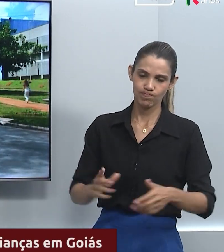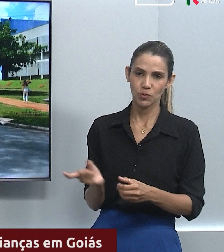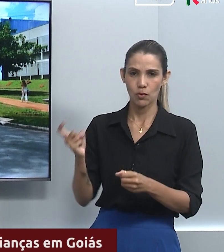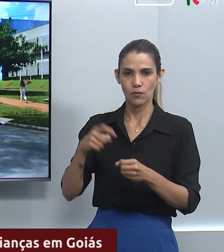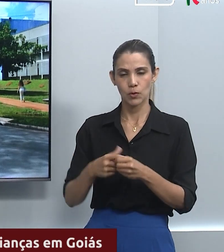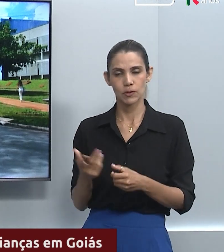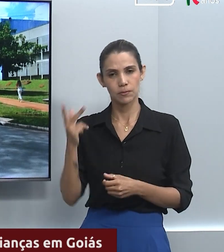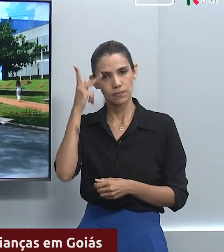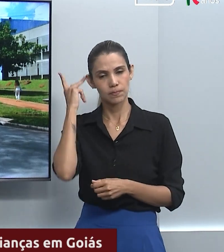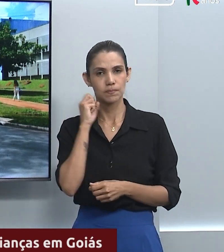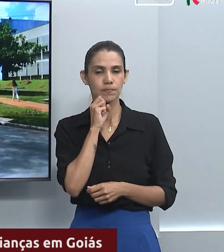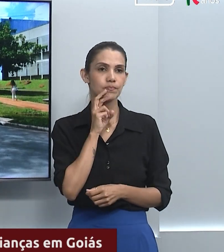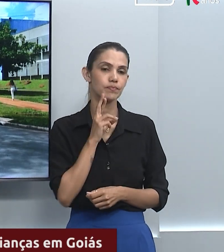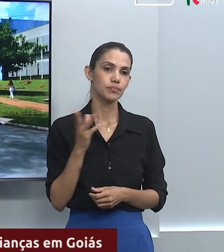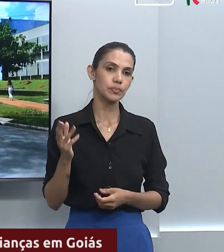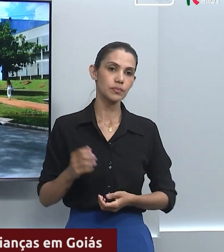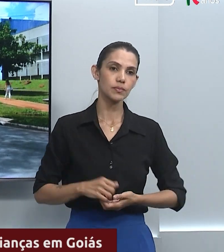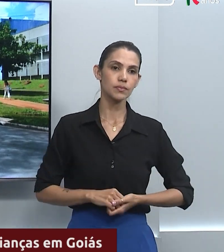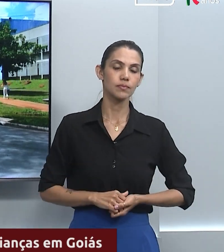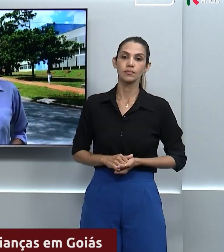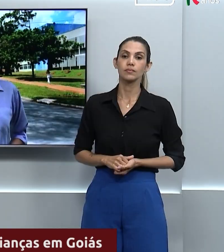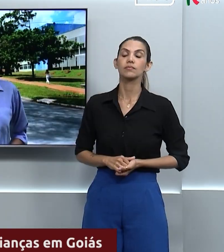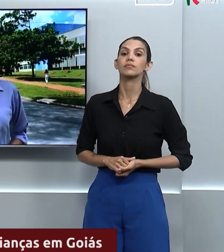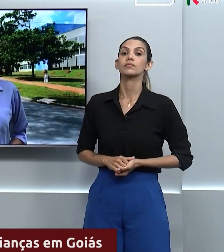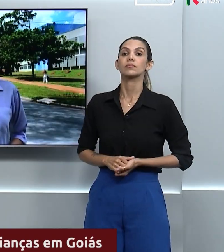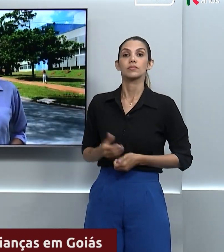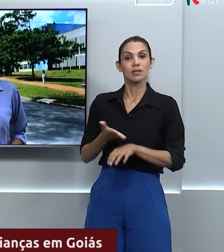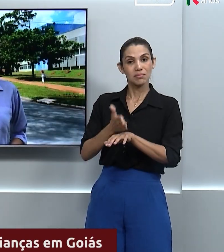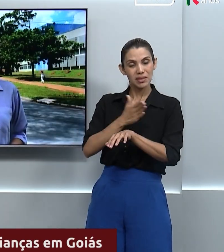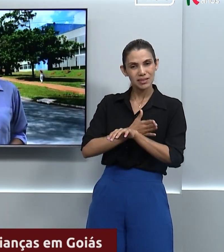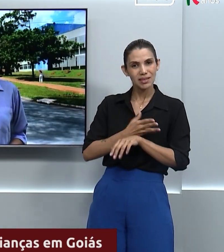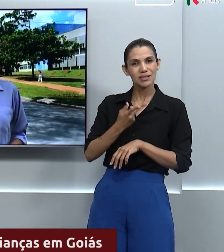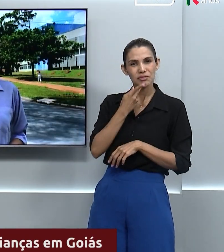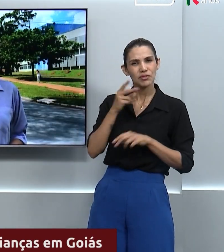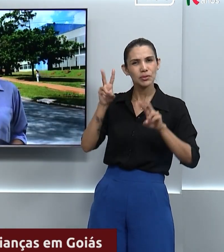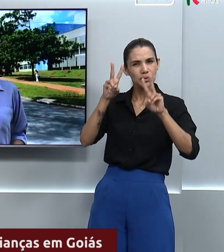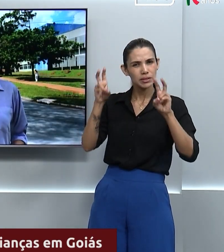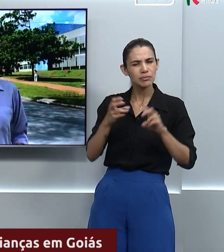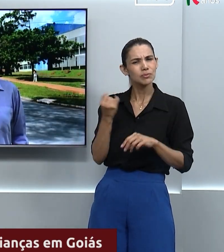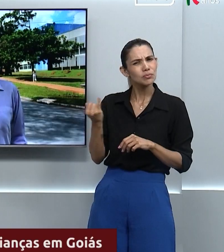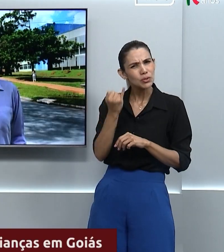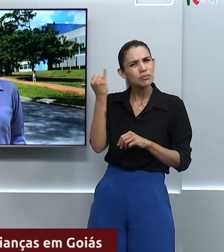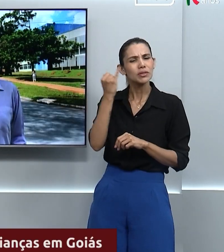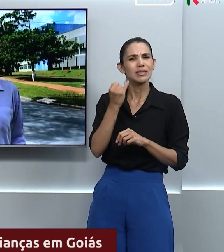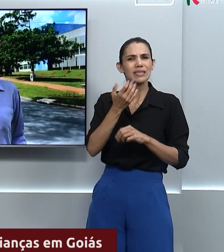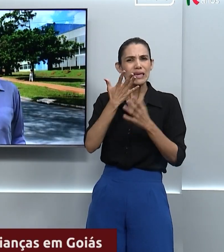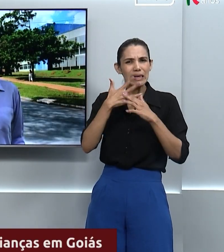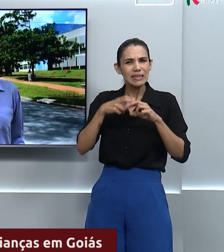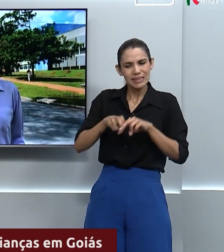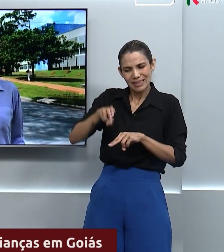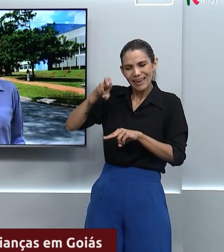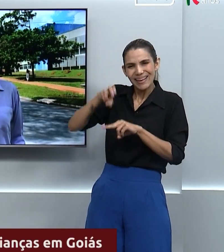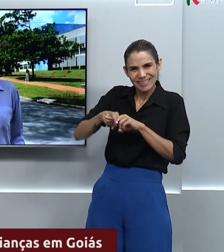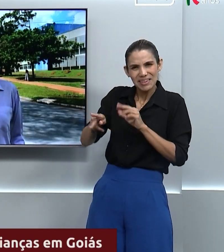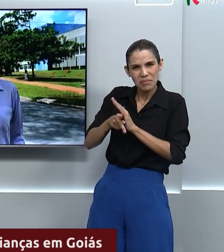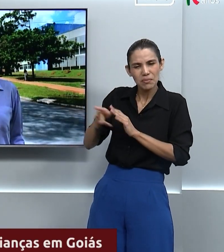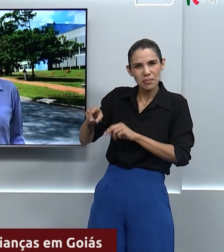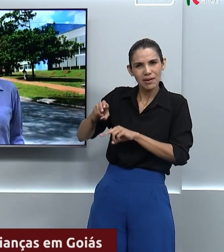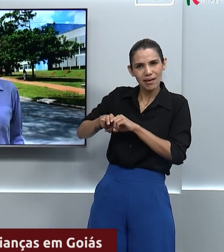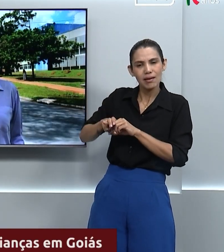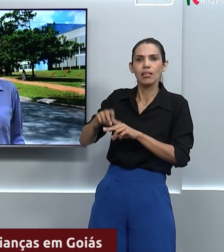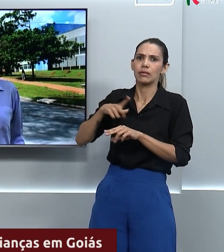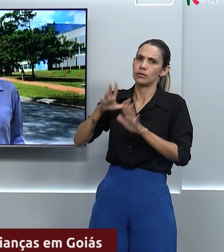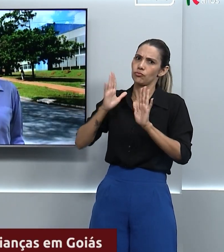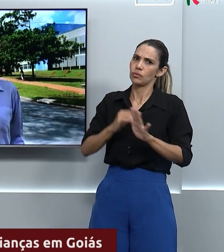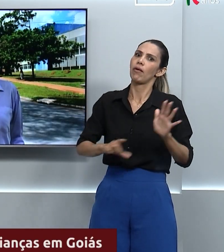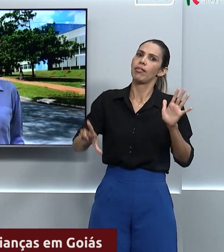vocês. Jana, recentemente a gente até falou da importância da cadeirinha, né? porque a lei já está em vigor há alguns